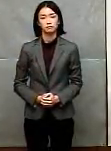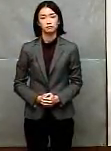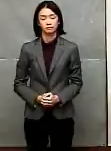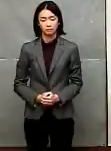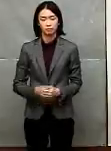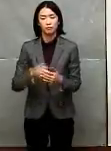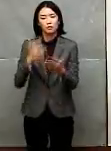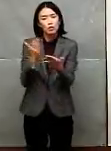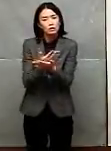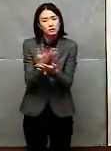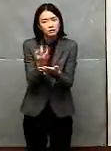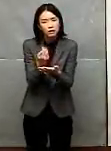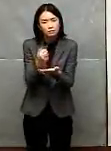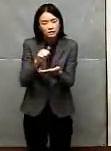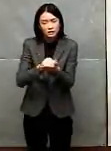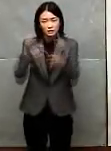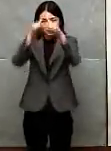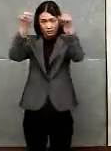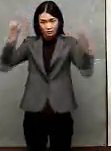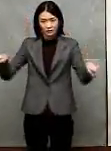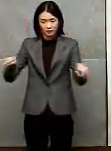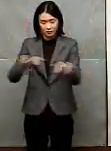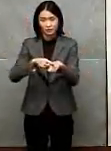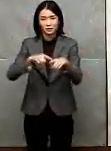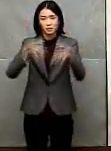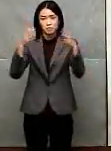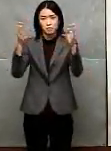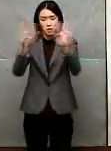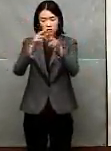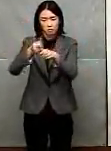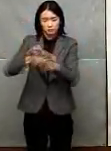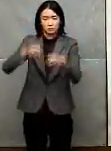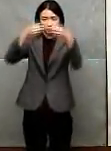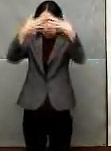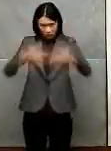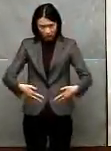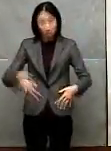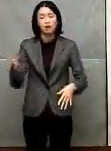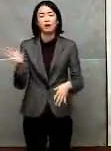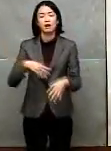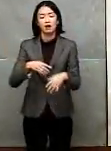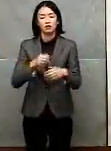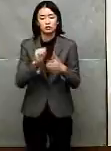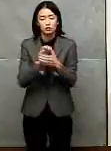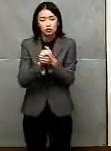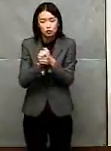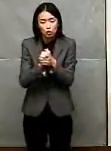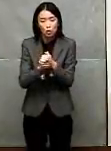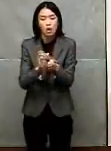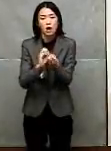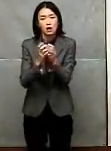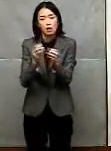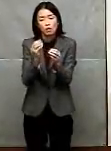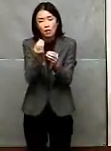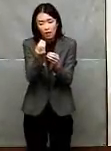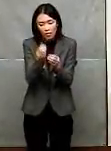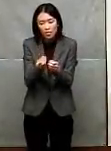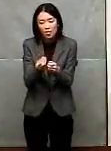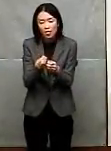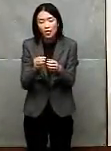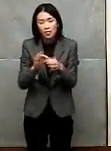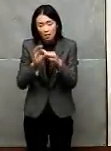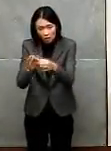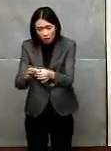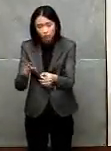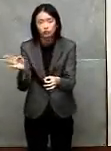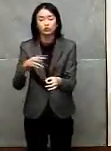カウントダウンボードの序幕、友情の花の種の伝達などのセレモニーや、県